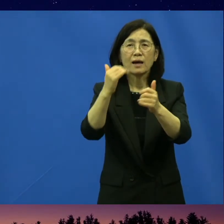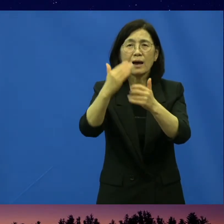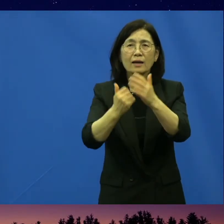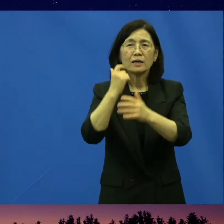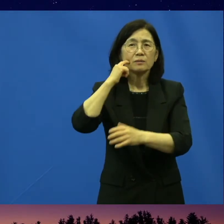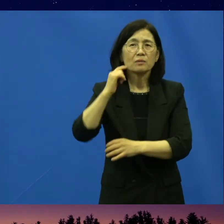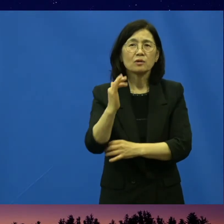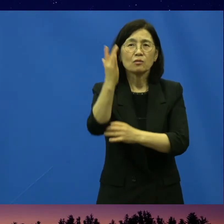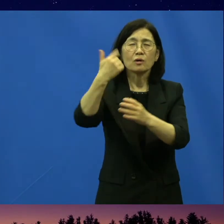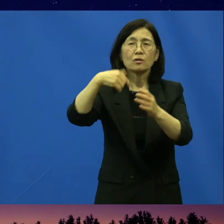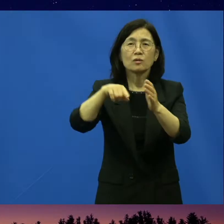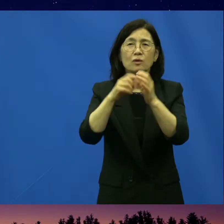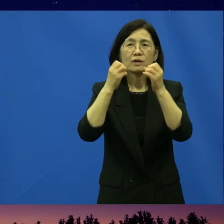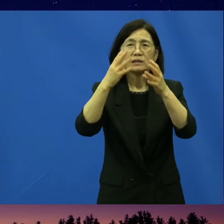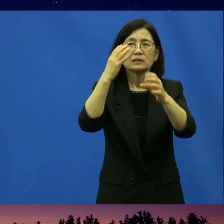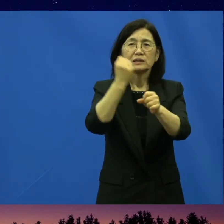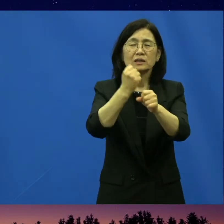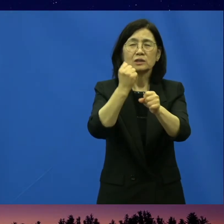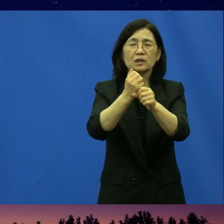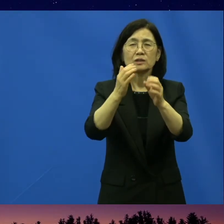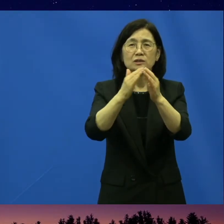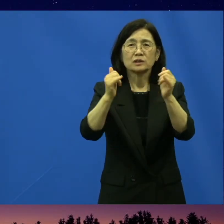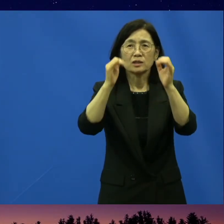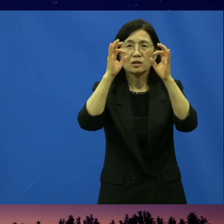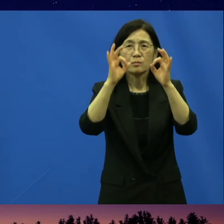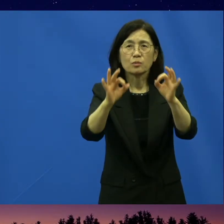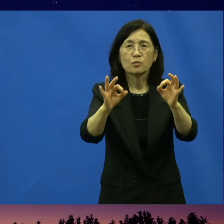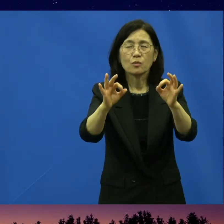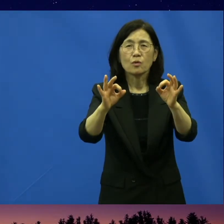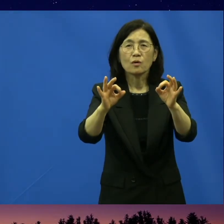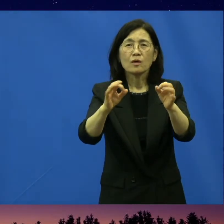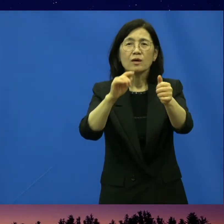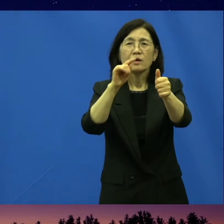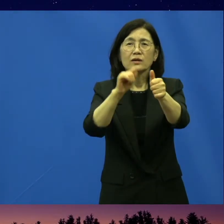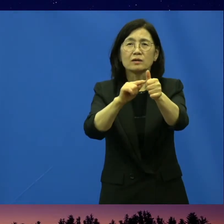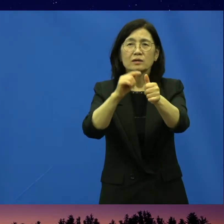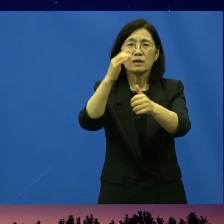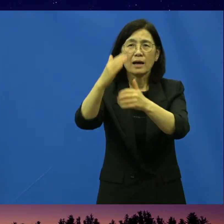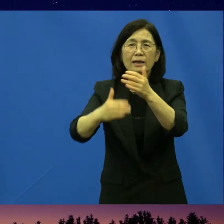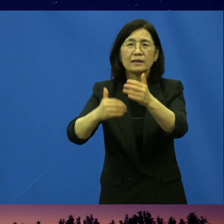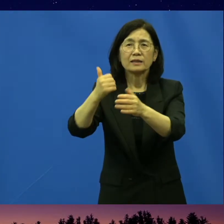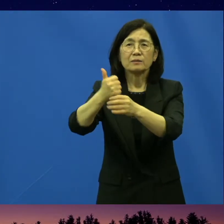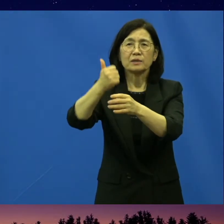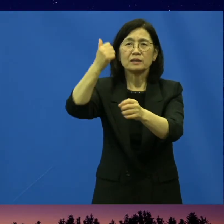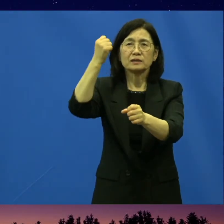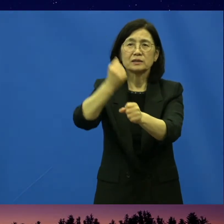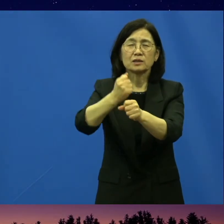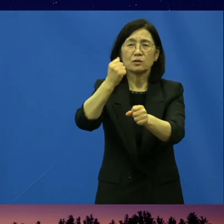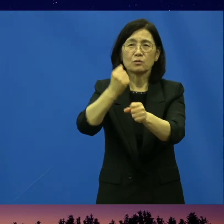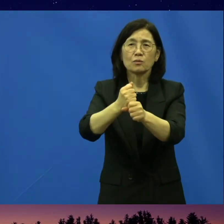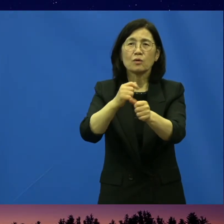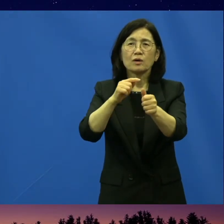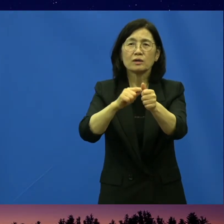창조한 자를 오게 하라. 그를 내가 지었고 그를 내가 만들었느니라.